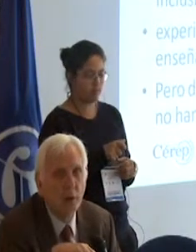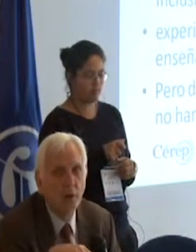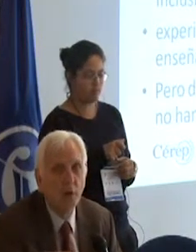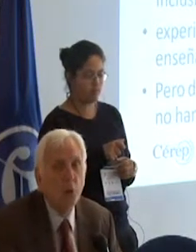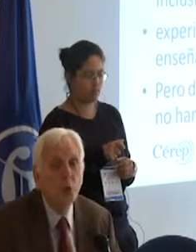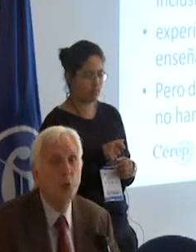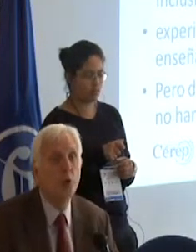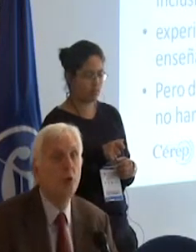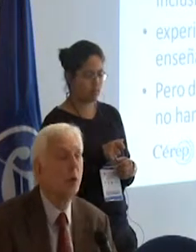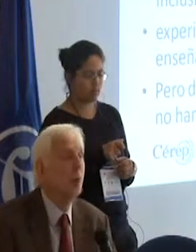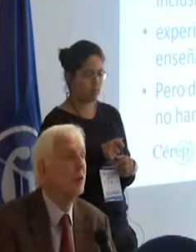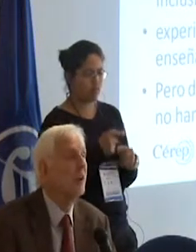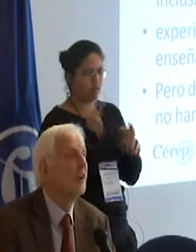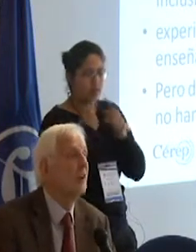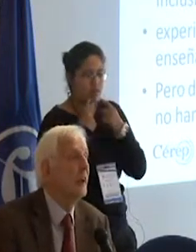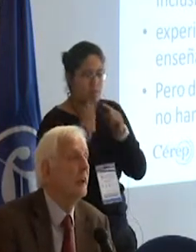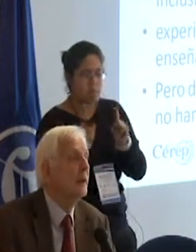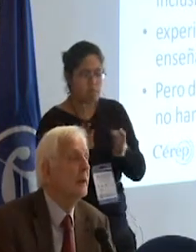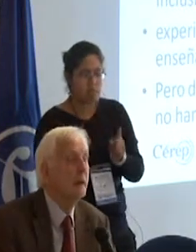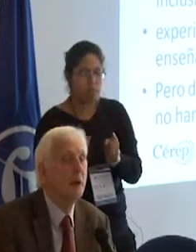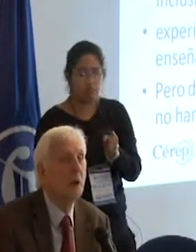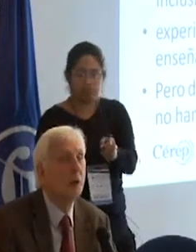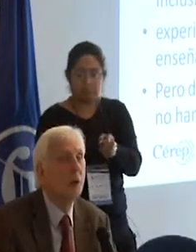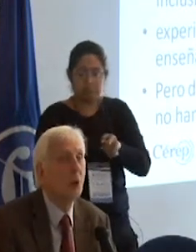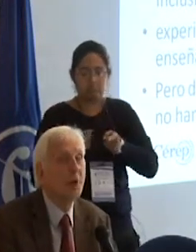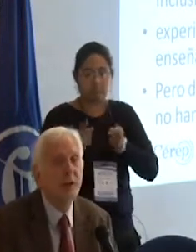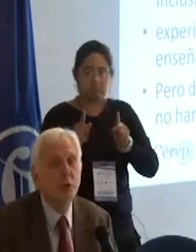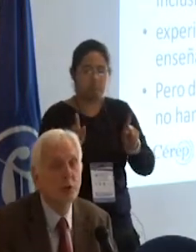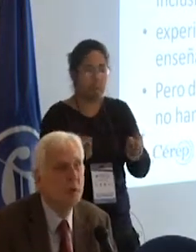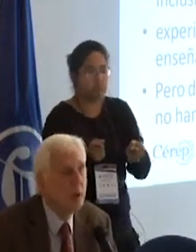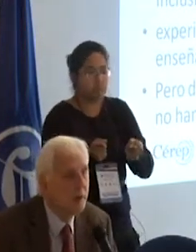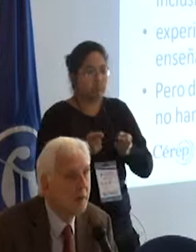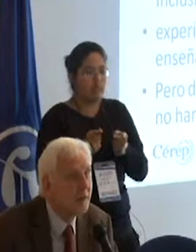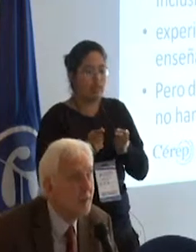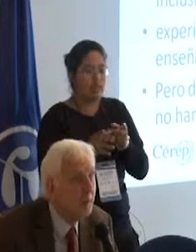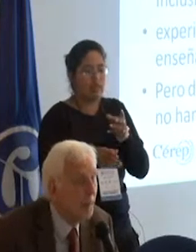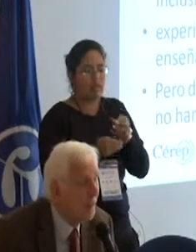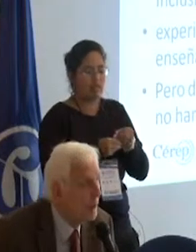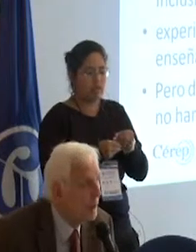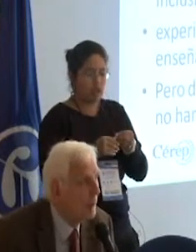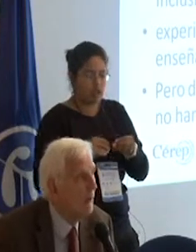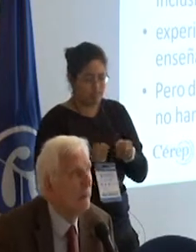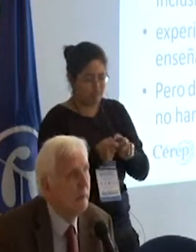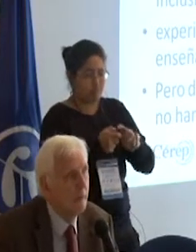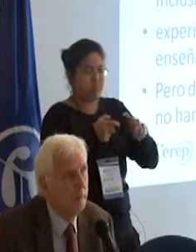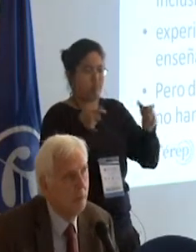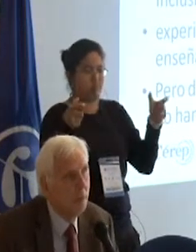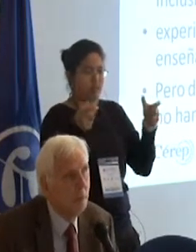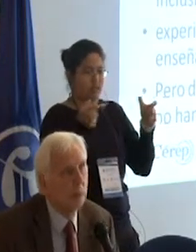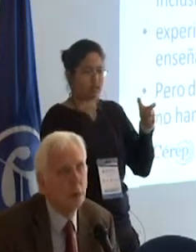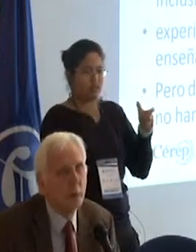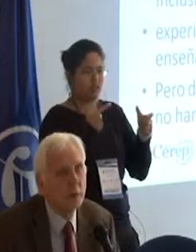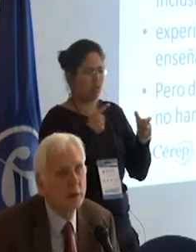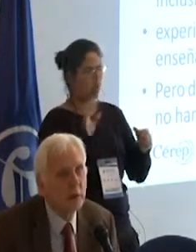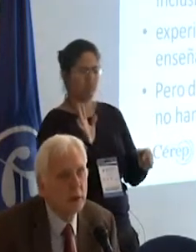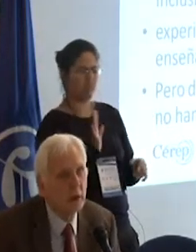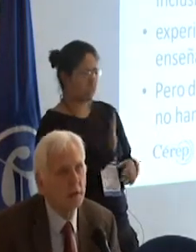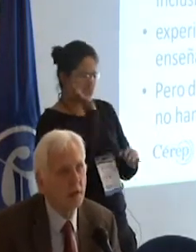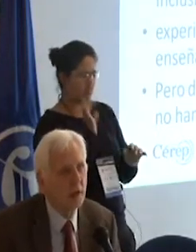Las conversaciones son por lo general breves y la mayoría coincide en que no hay que cambiar